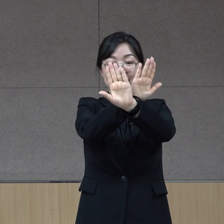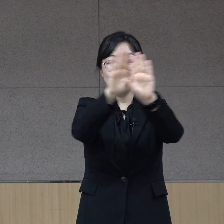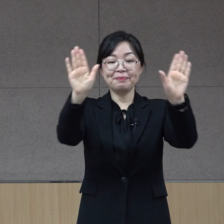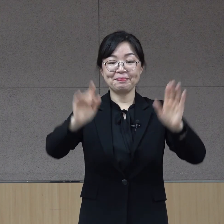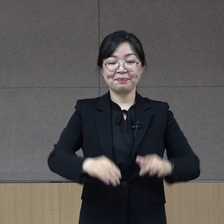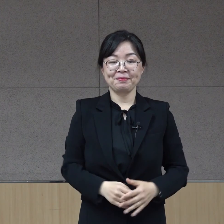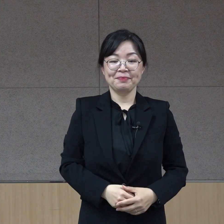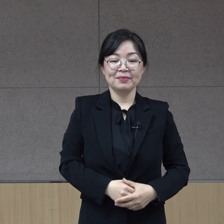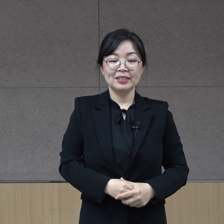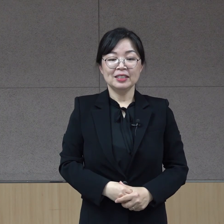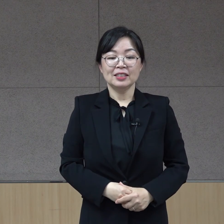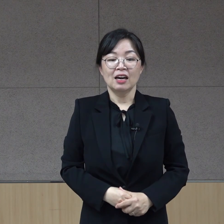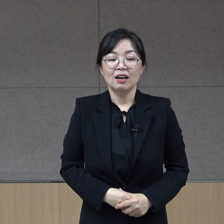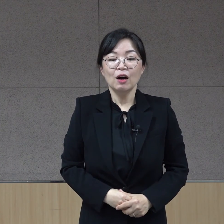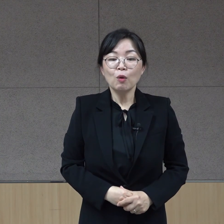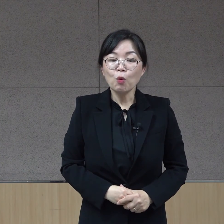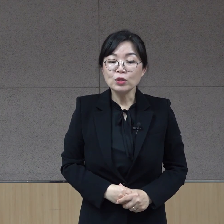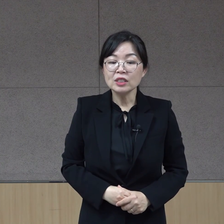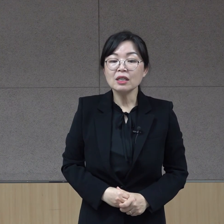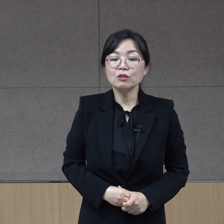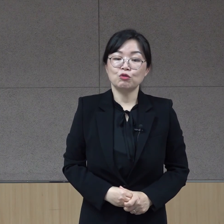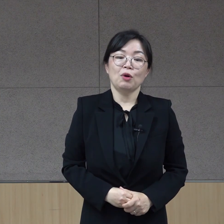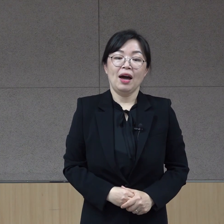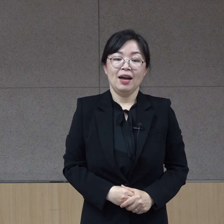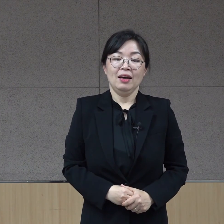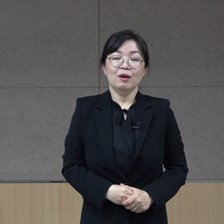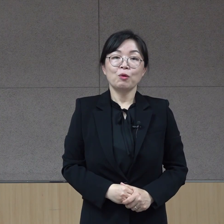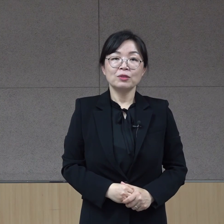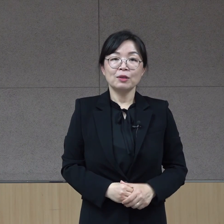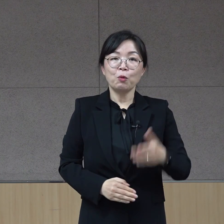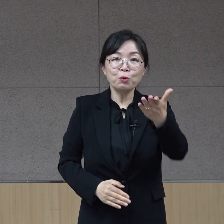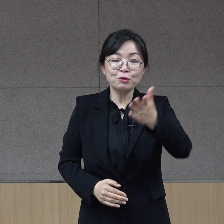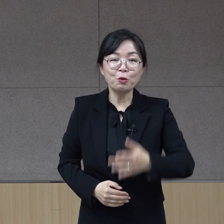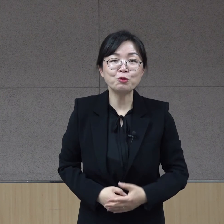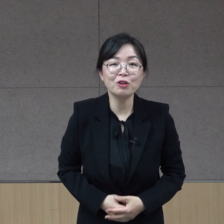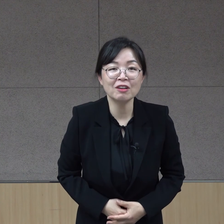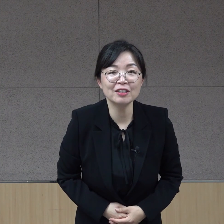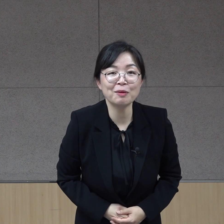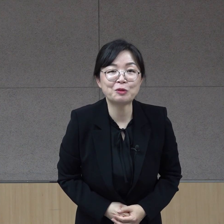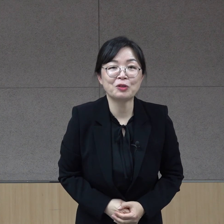날씨예요. 자, 옷이라는 수화. 옷 수화를 어떻게 하면 좋을까요?